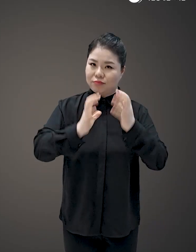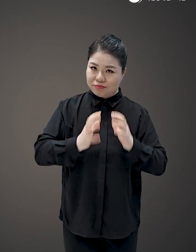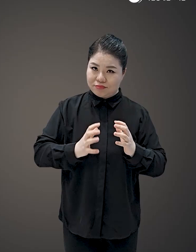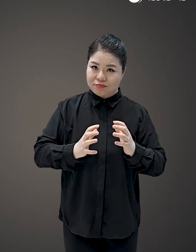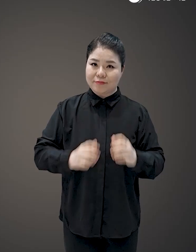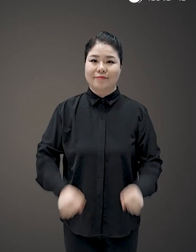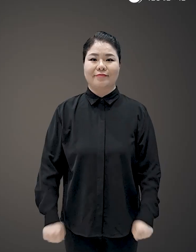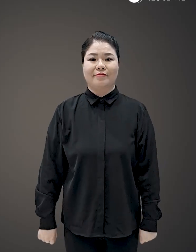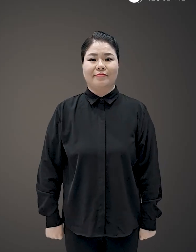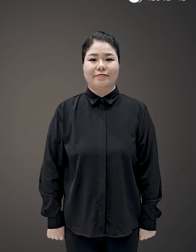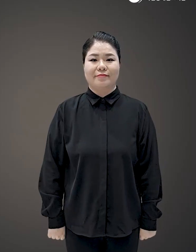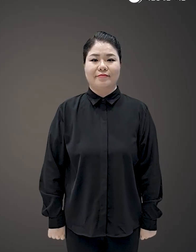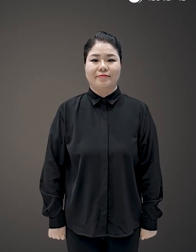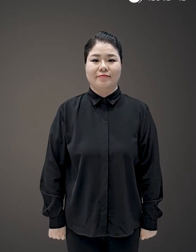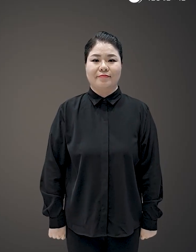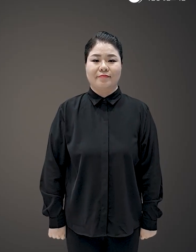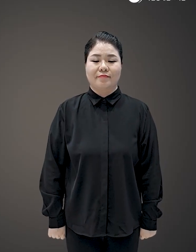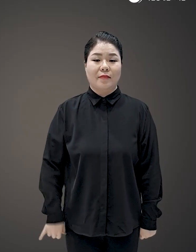대담.